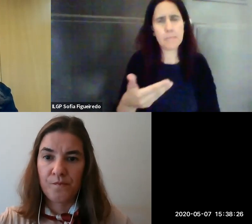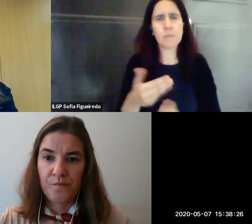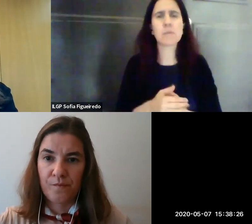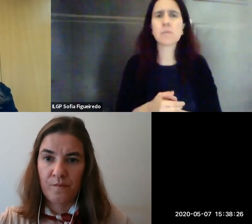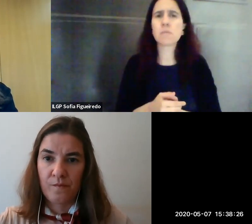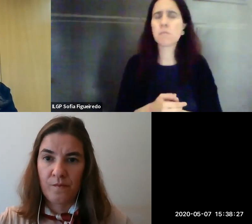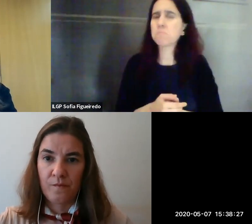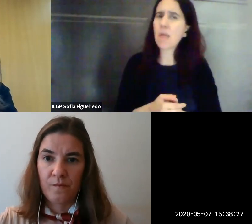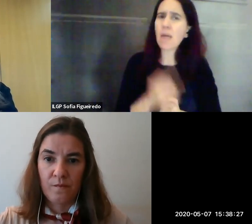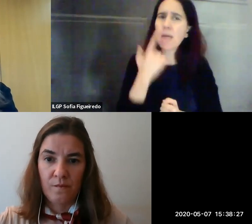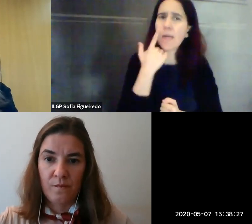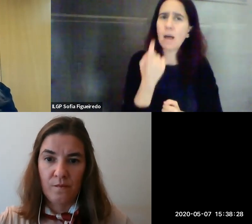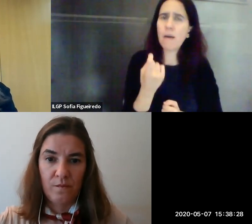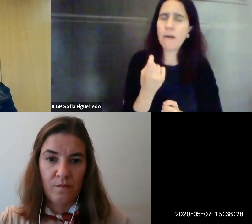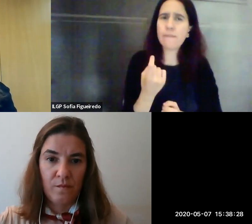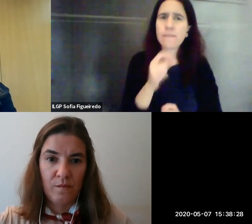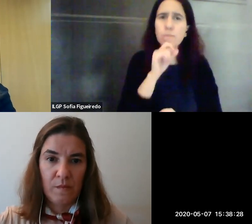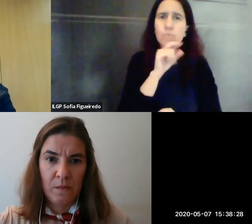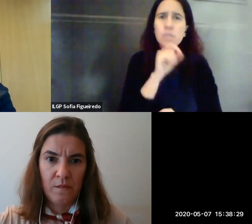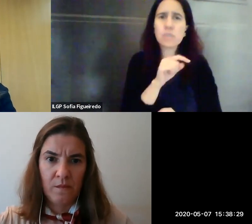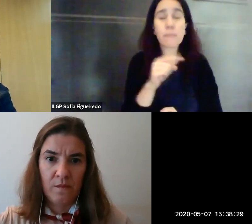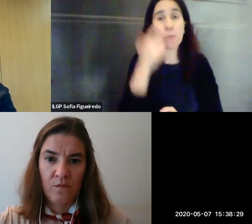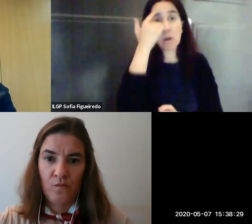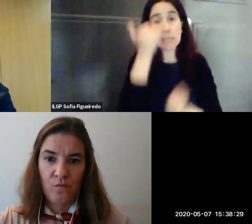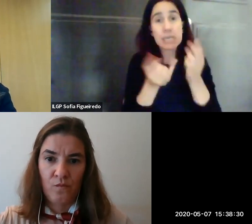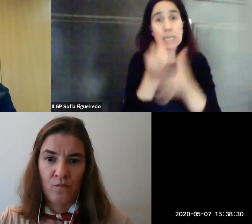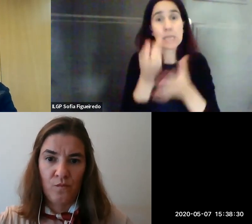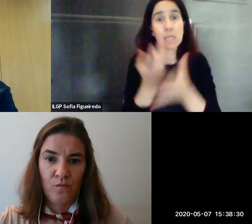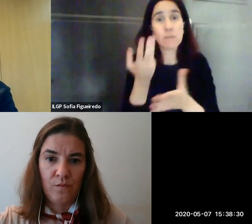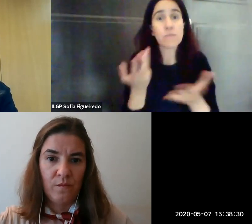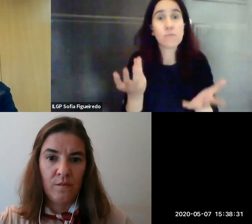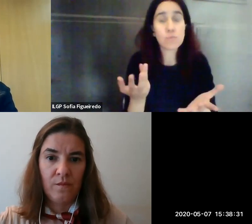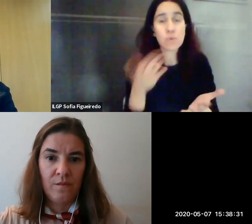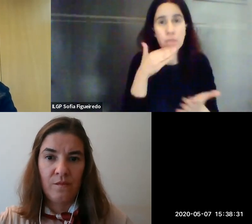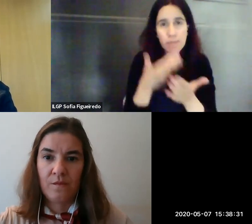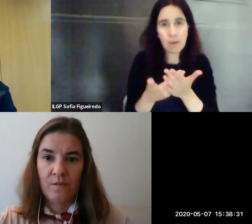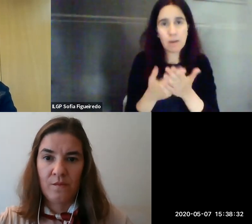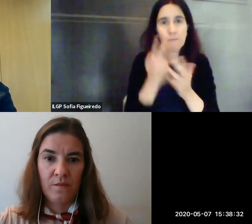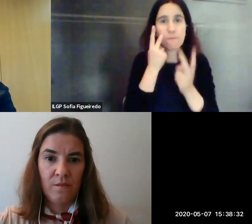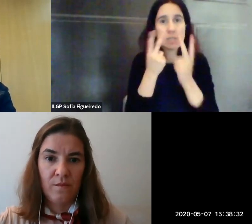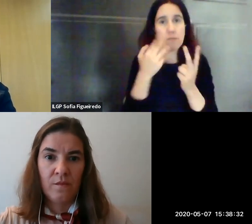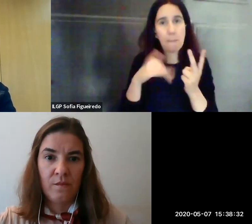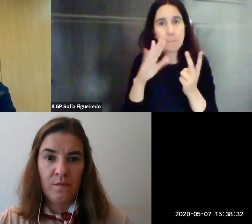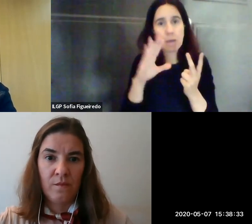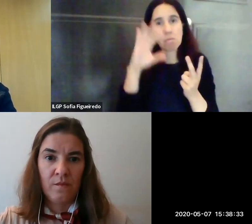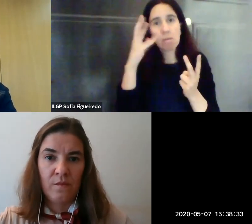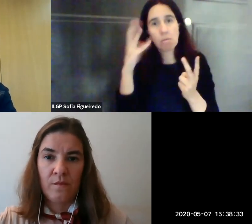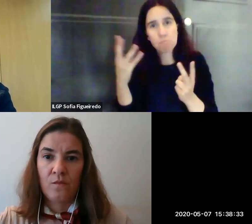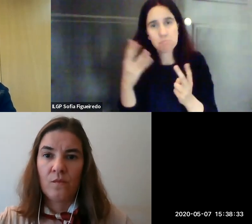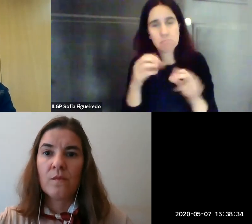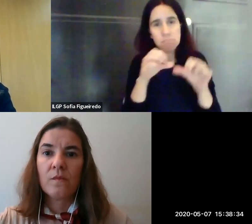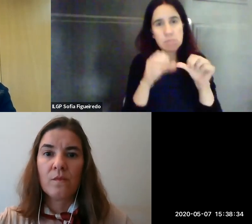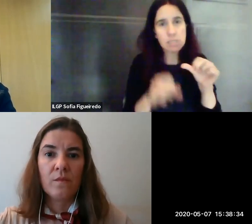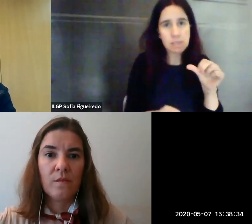terá que ter aqui, se for possível, alguma criatividade e dar mais visibilidade a uma determinada mensagem. Agora,